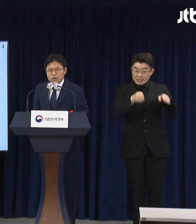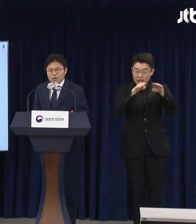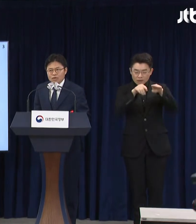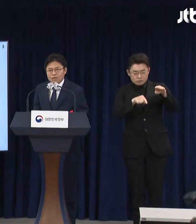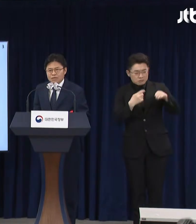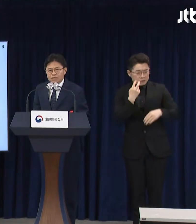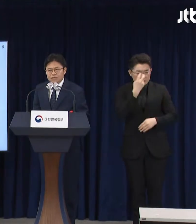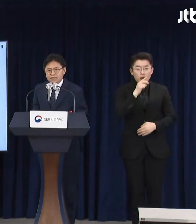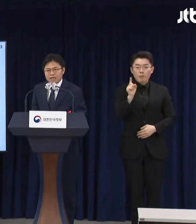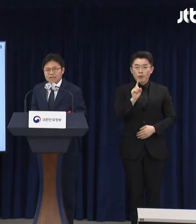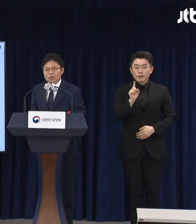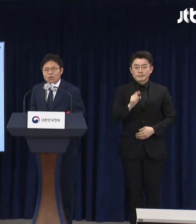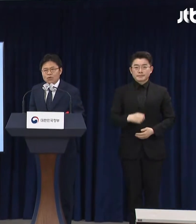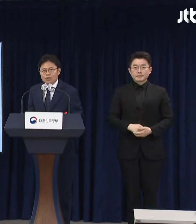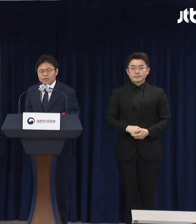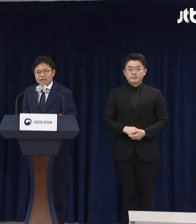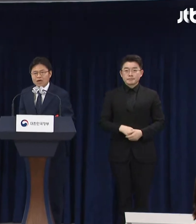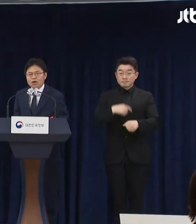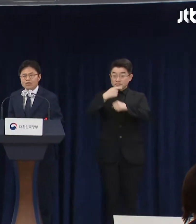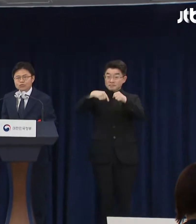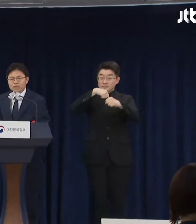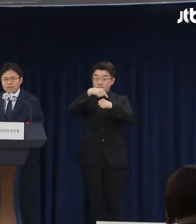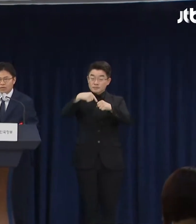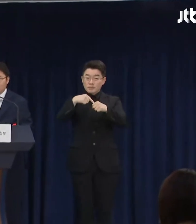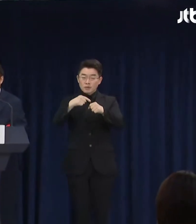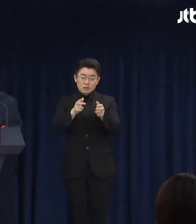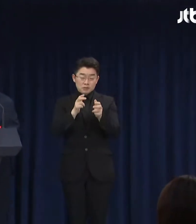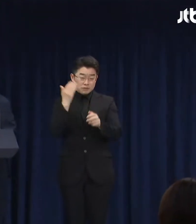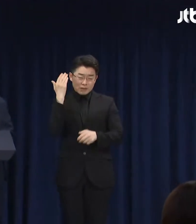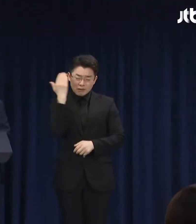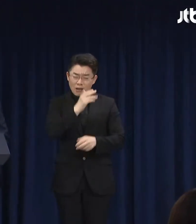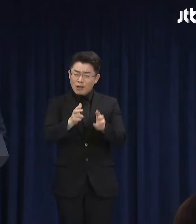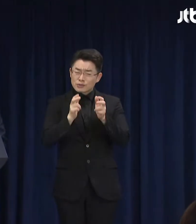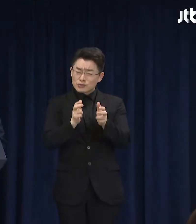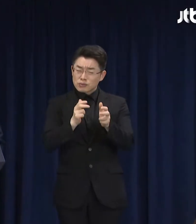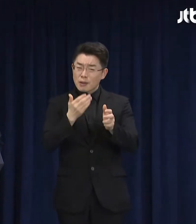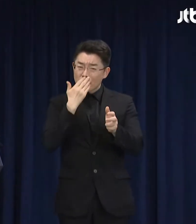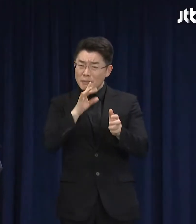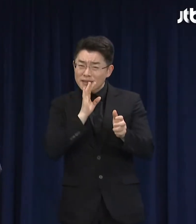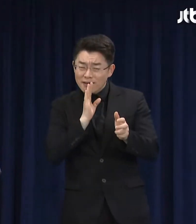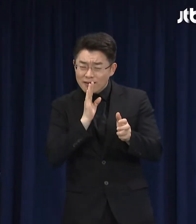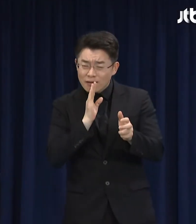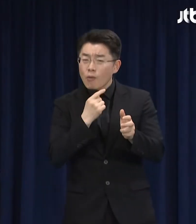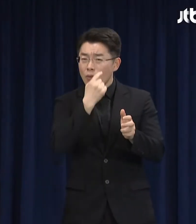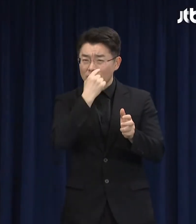방사성 핵종을 제대로 제거할 수 있는 성능을 갖추고 있느냐입니다.